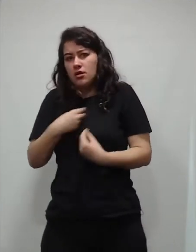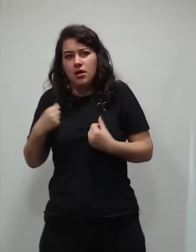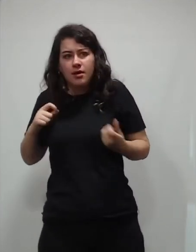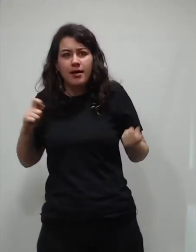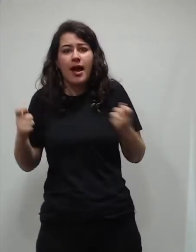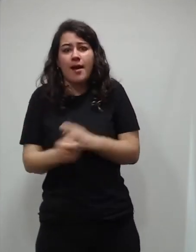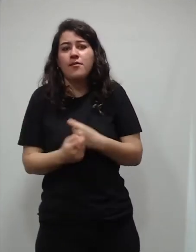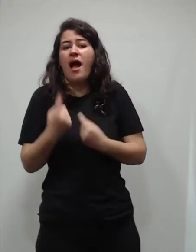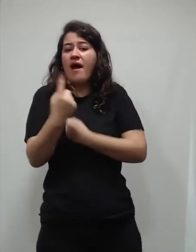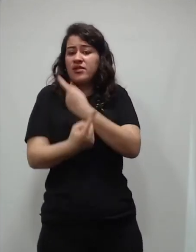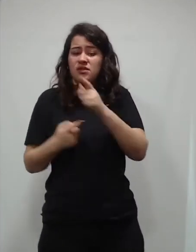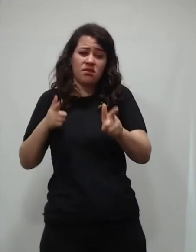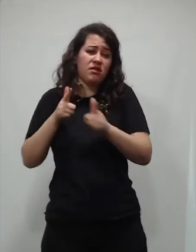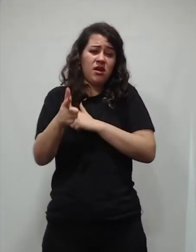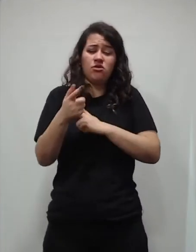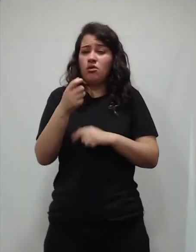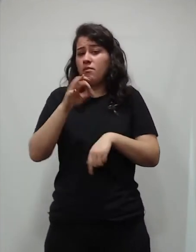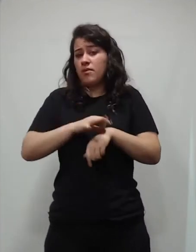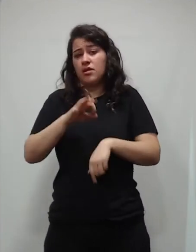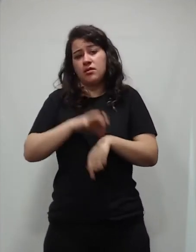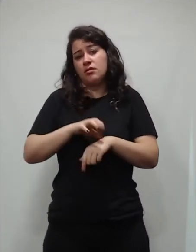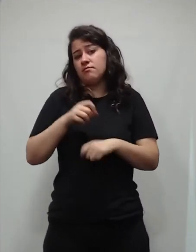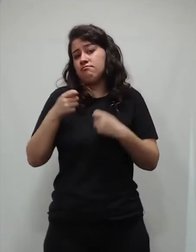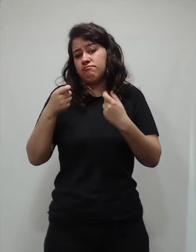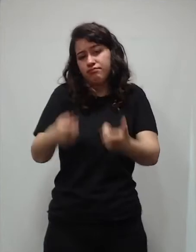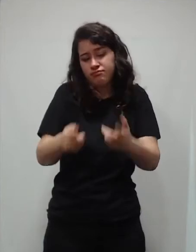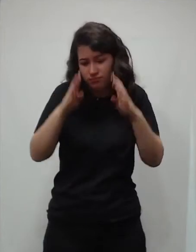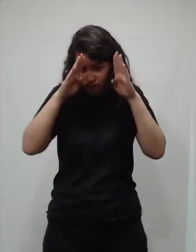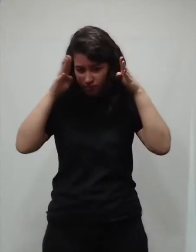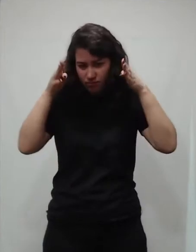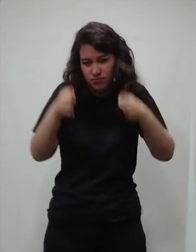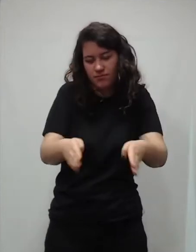tienen intervenciones directas desde lo sanitario.